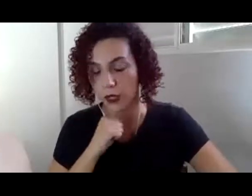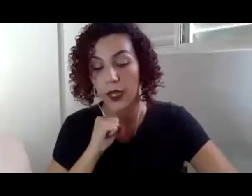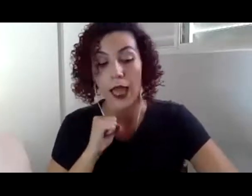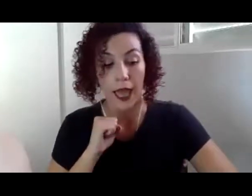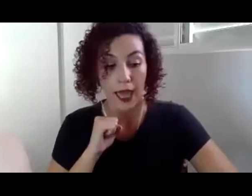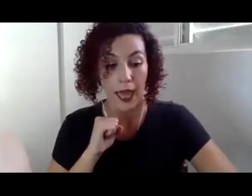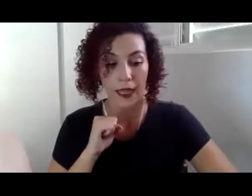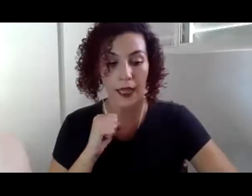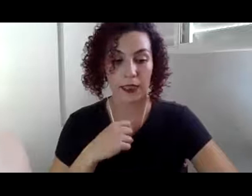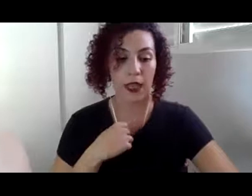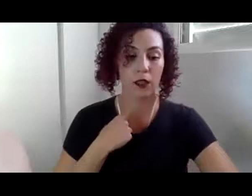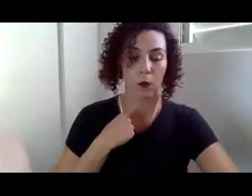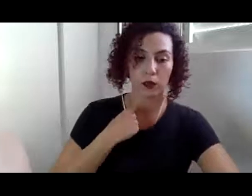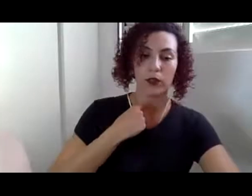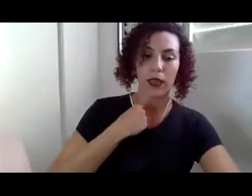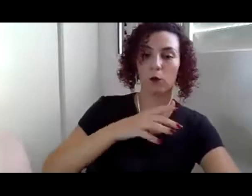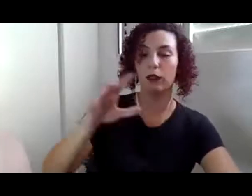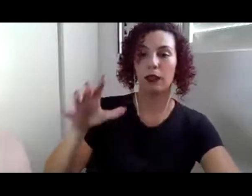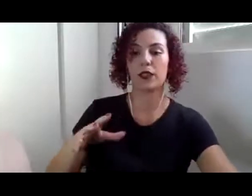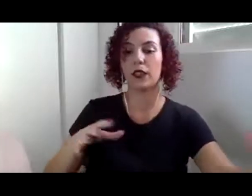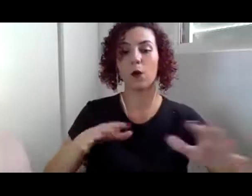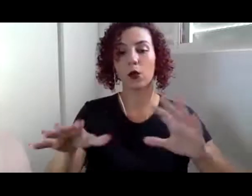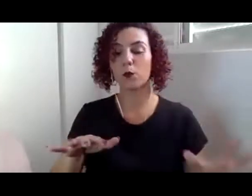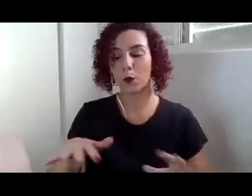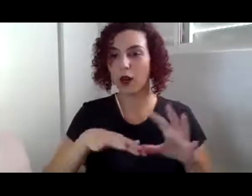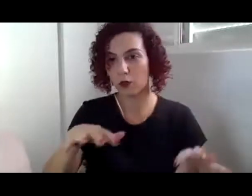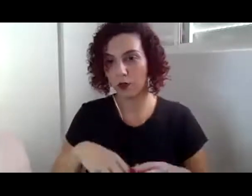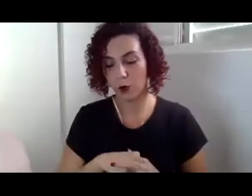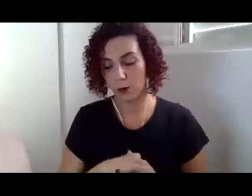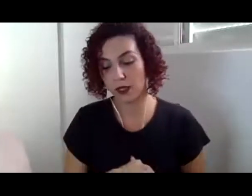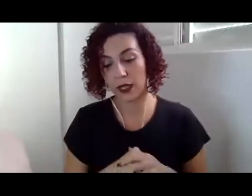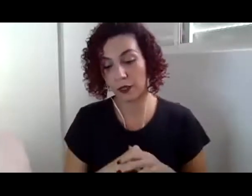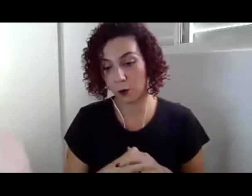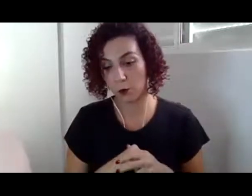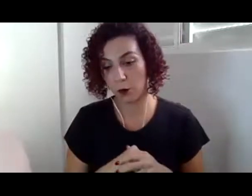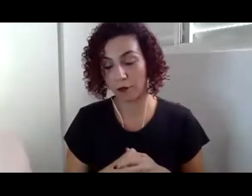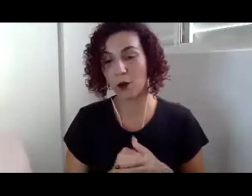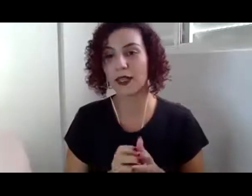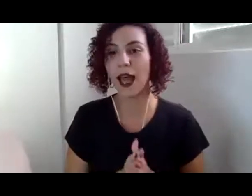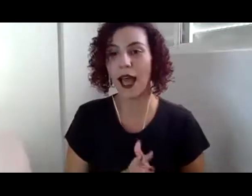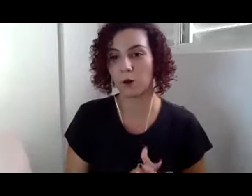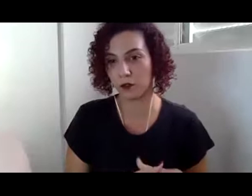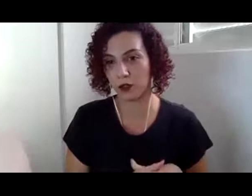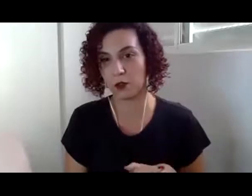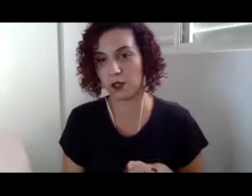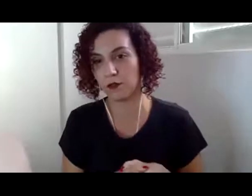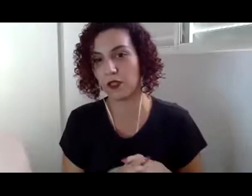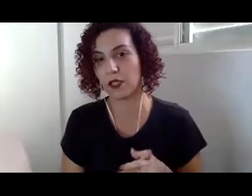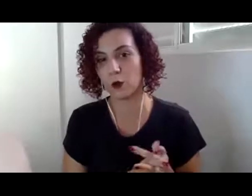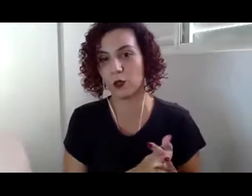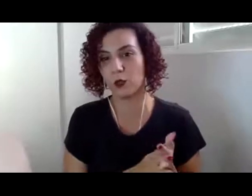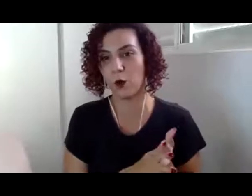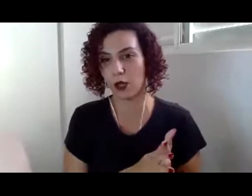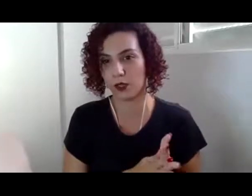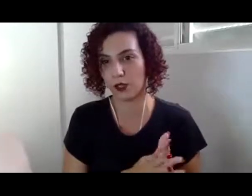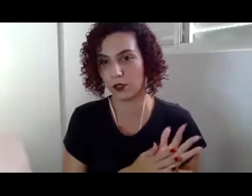ouvir. É engraçado que quando tem algum tema assim, eu gosto de procurar os filmes, e A Forma da Água, que foi inclusive